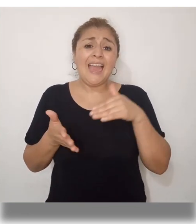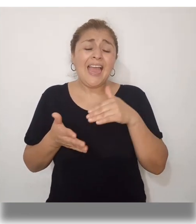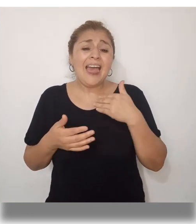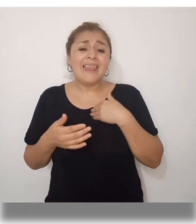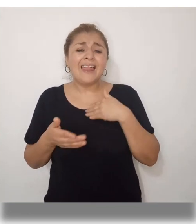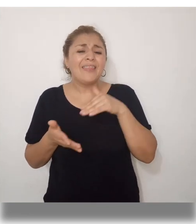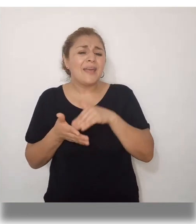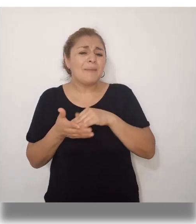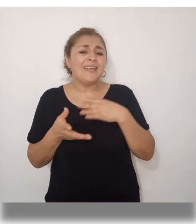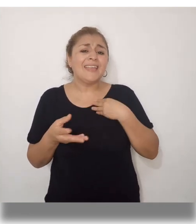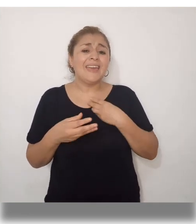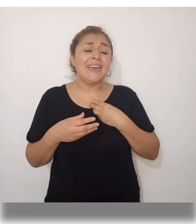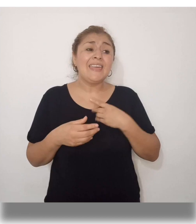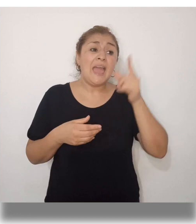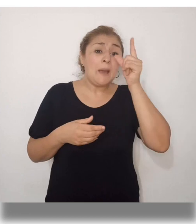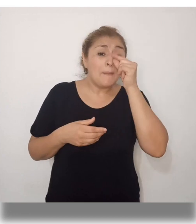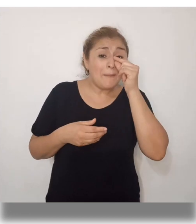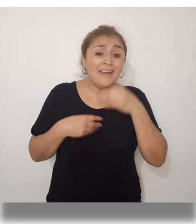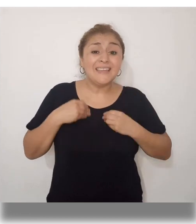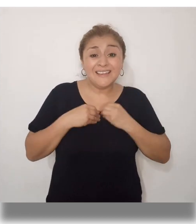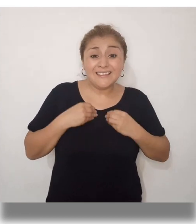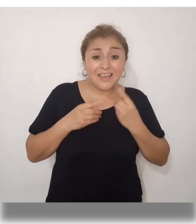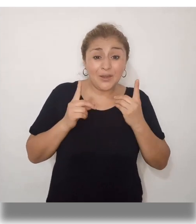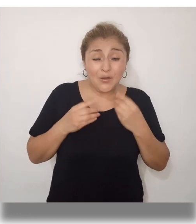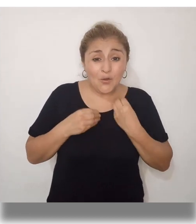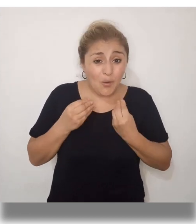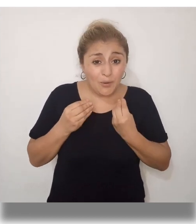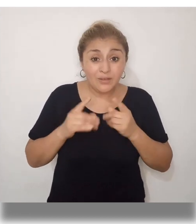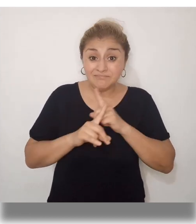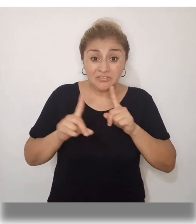ánimo del padre o del hijo